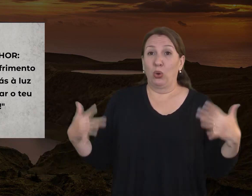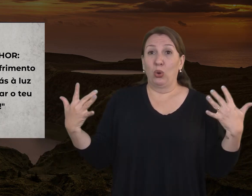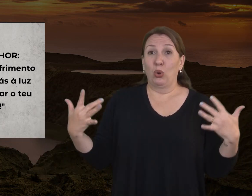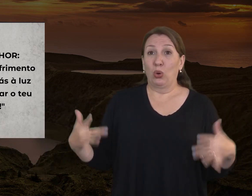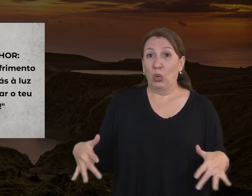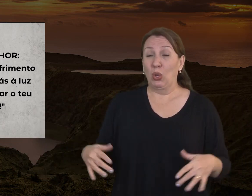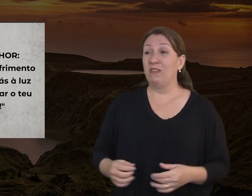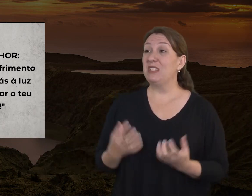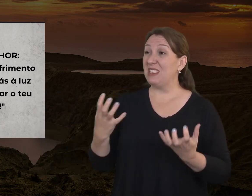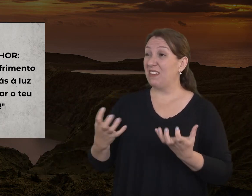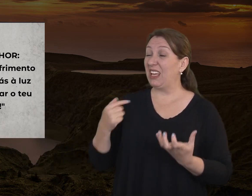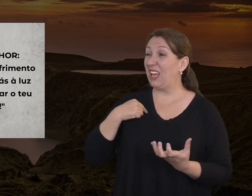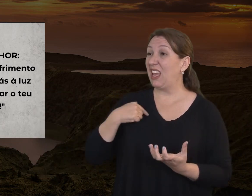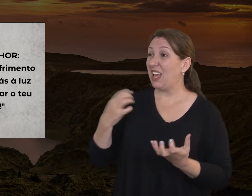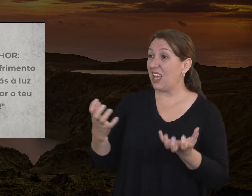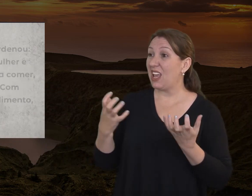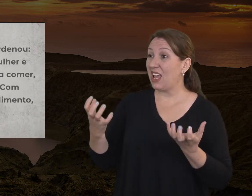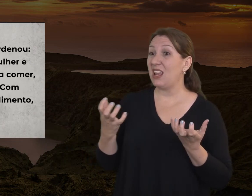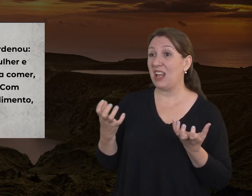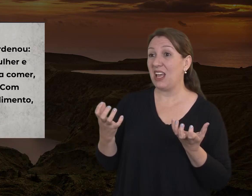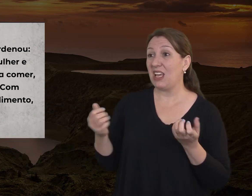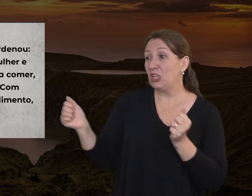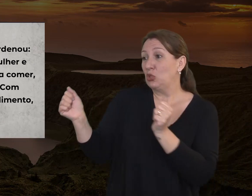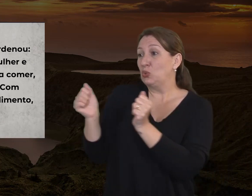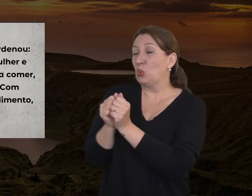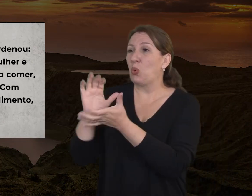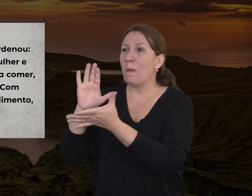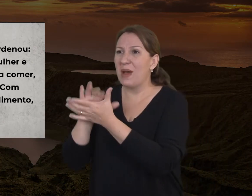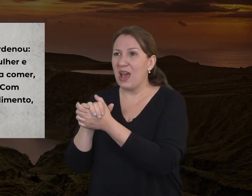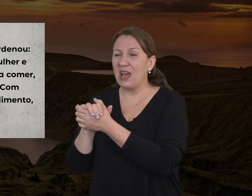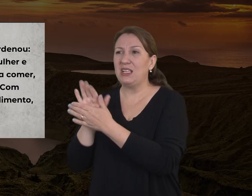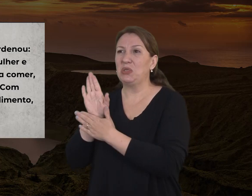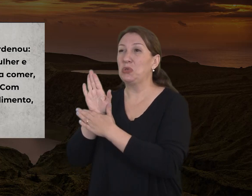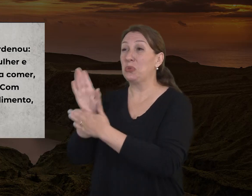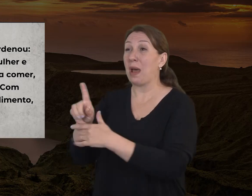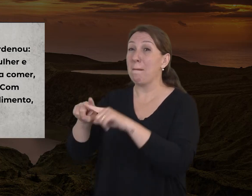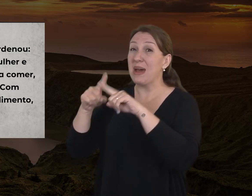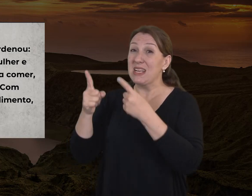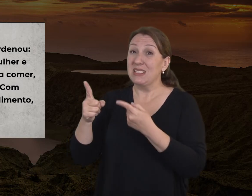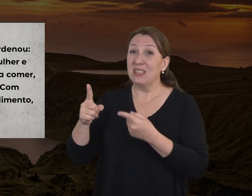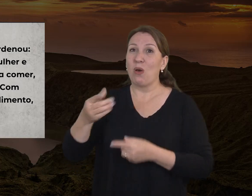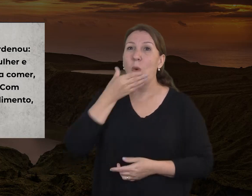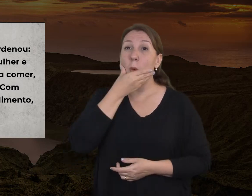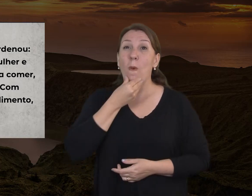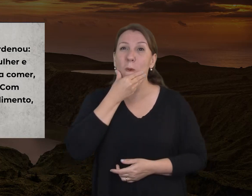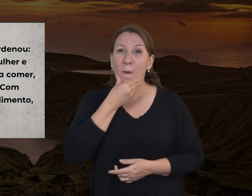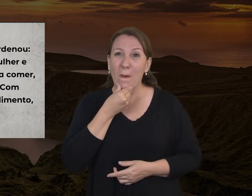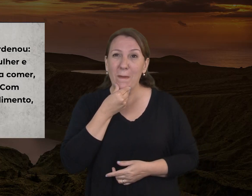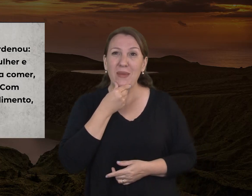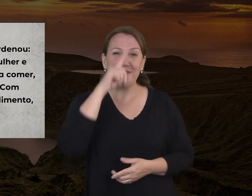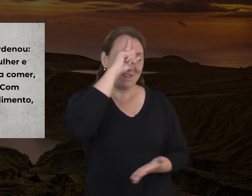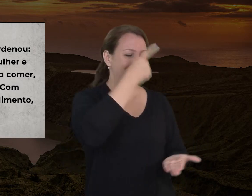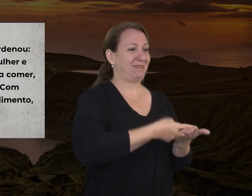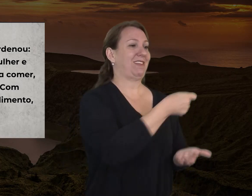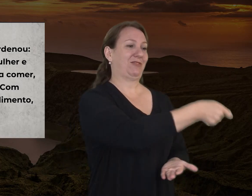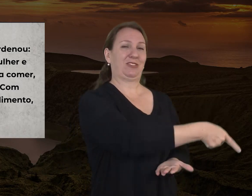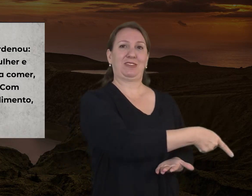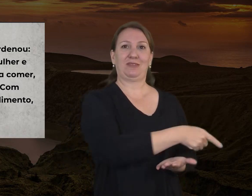te dominará. Então voltou-se para o homem e ordenou: